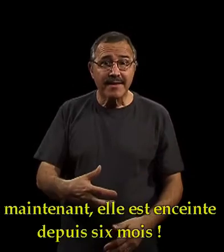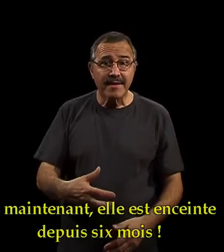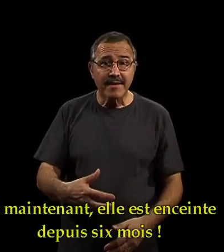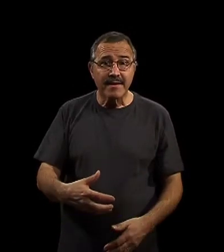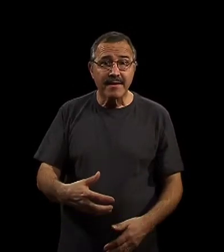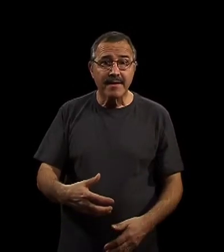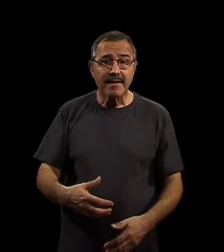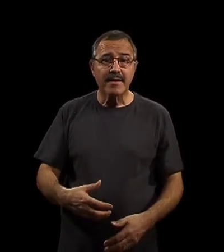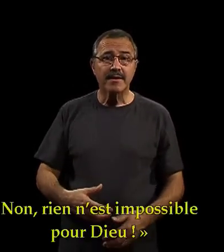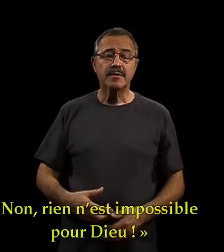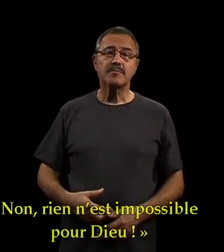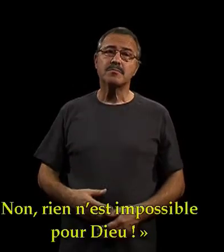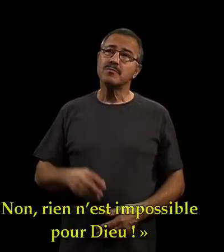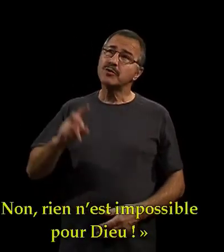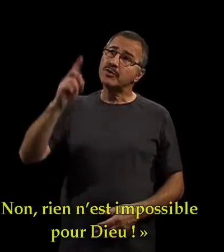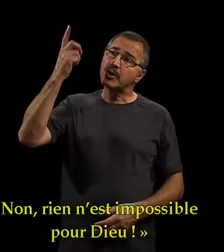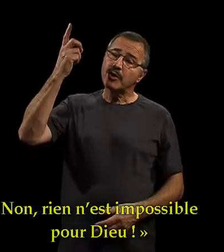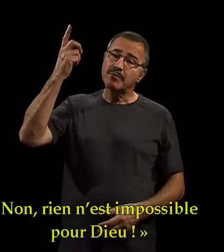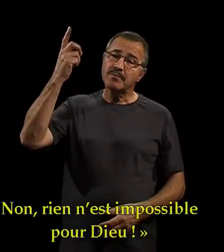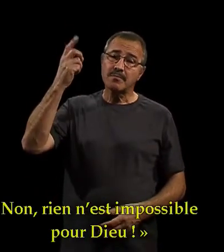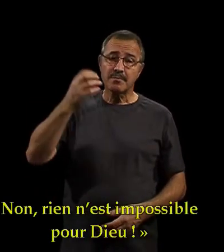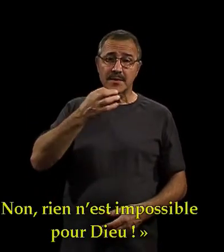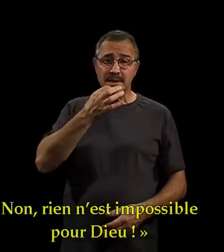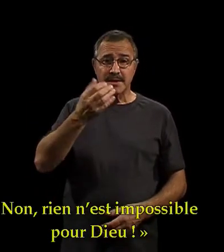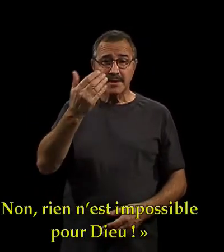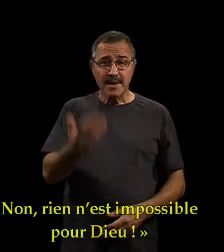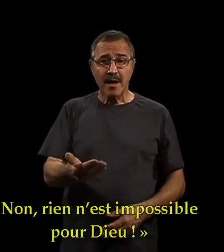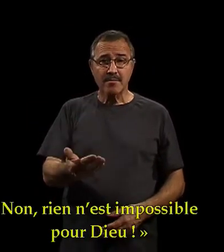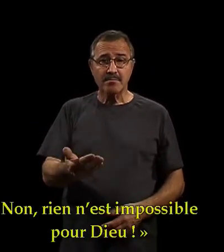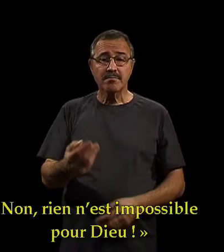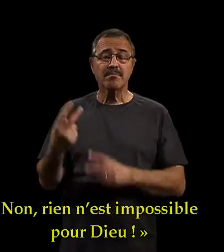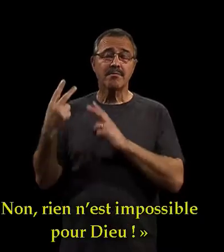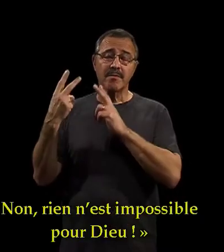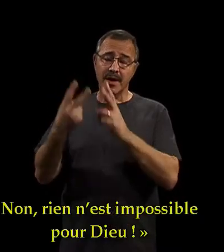Non, rien n'est impossible pour Dieu.